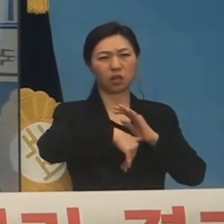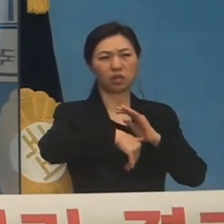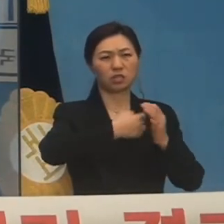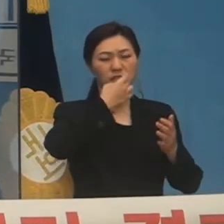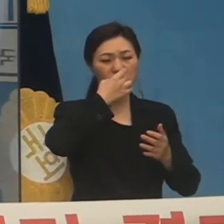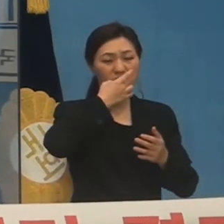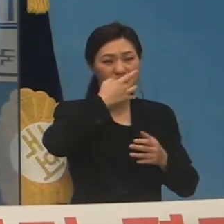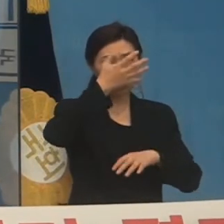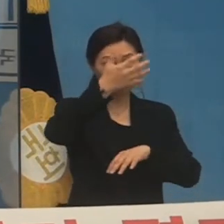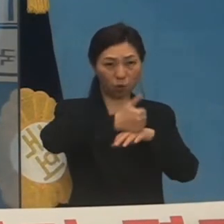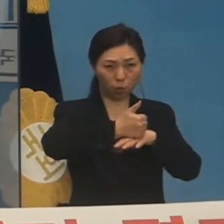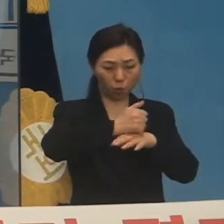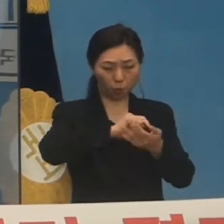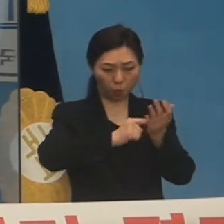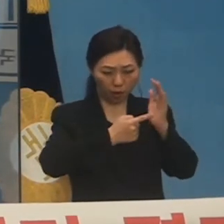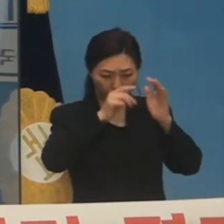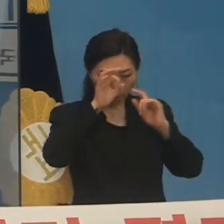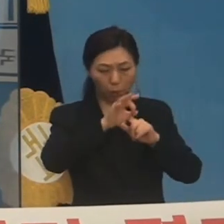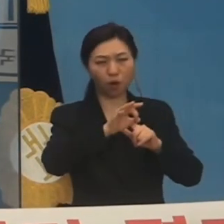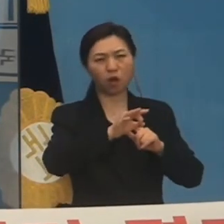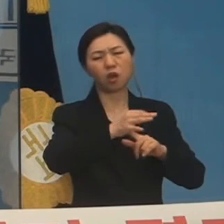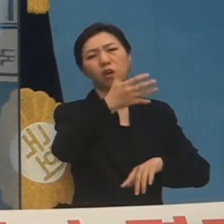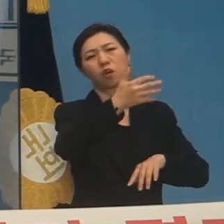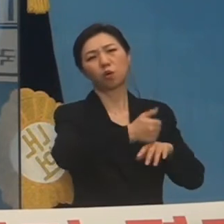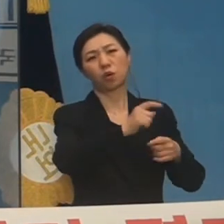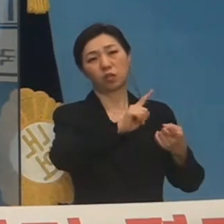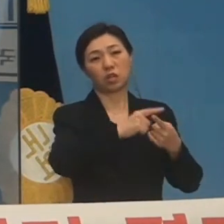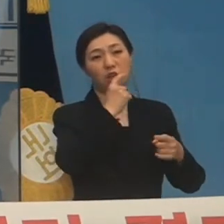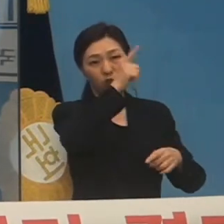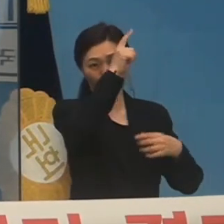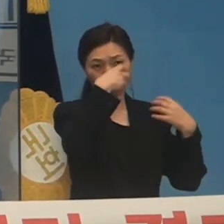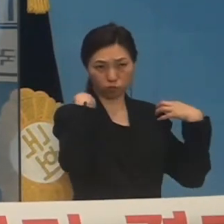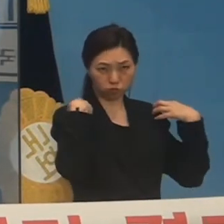대해 반드시 정부와